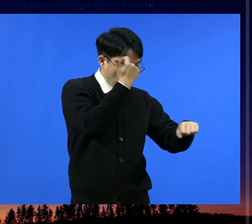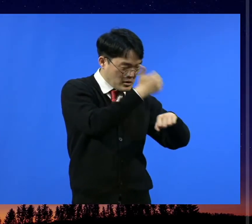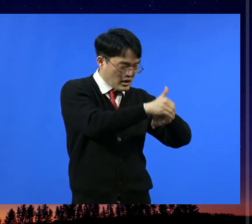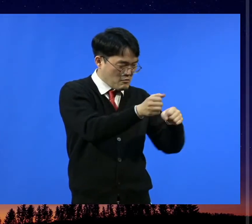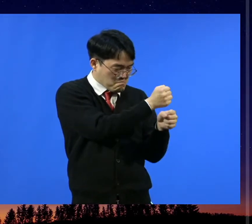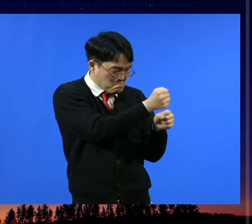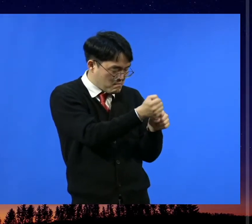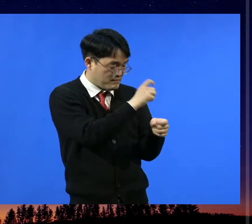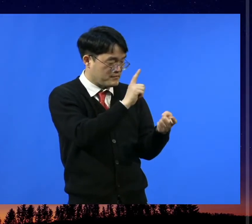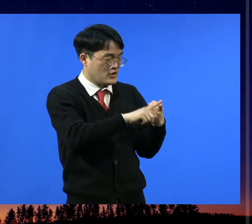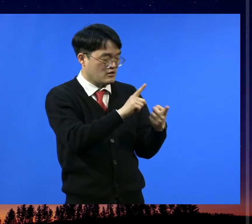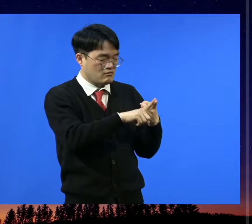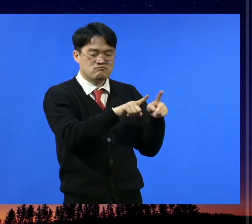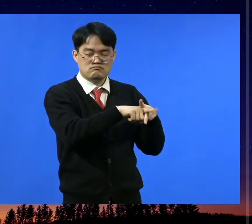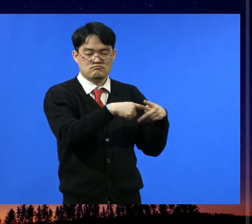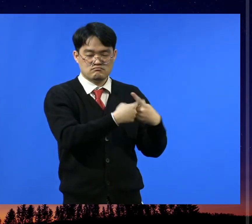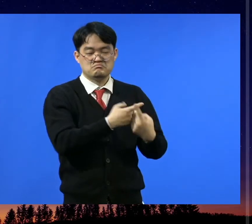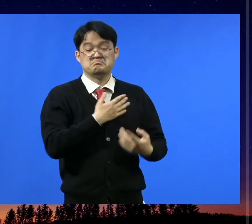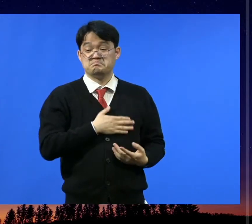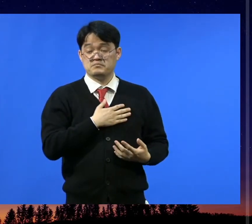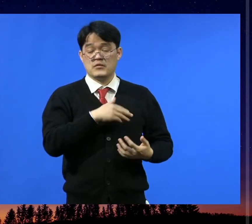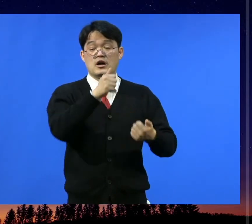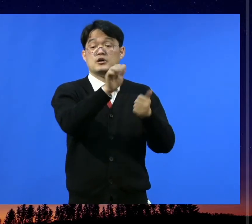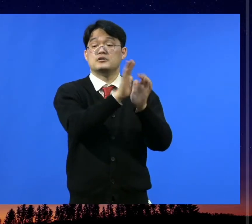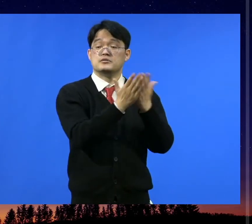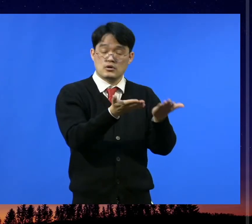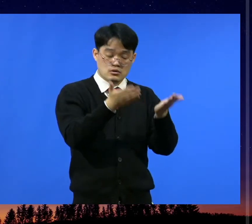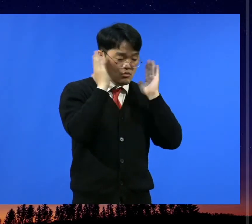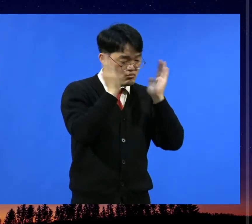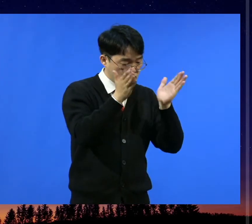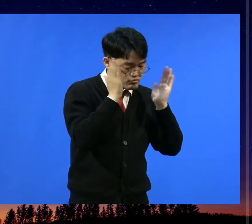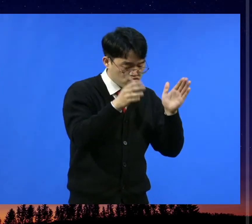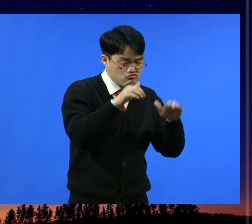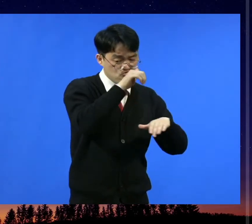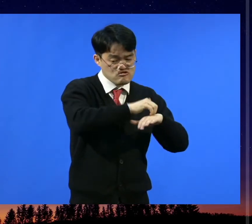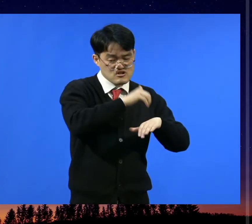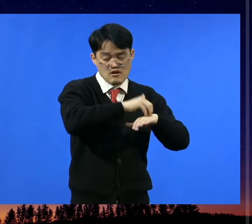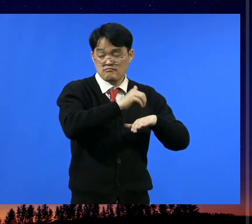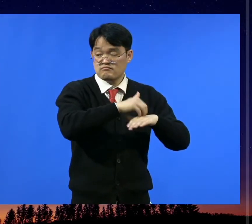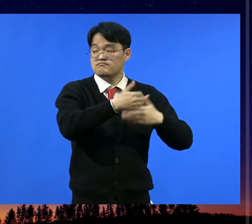성경 공부나 훈련도 받을 만큼 받은 사람들이 많아요.